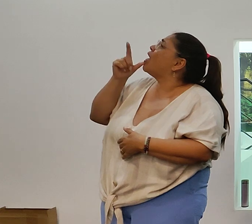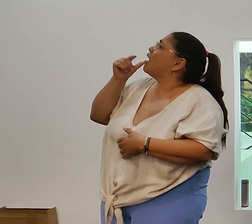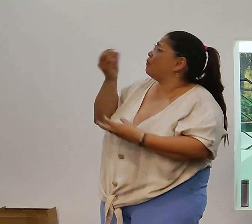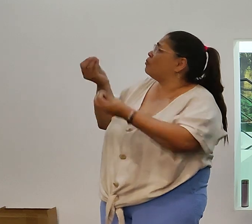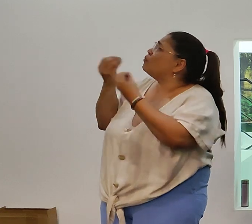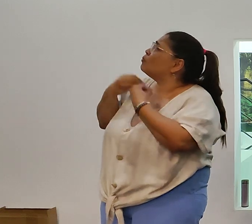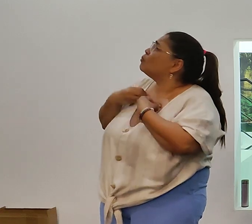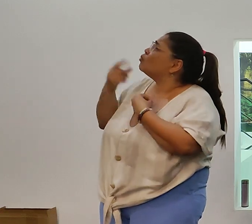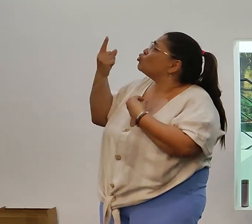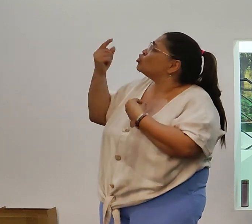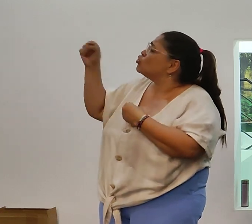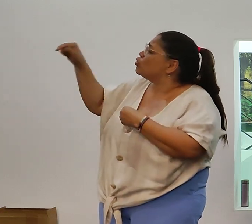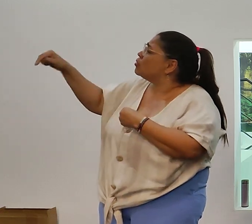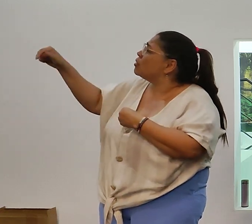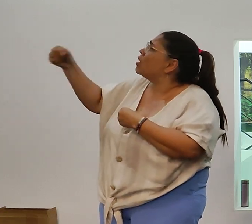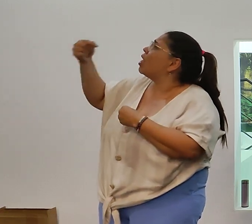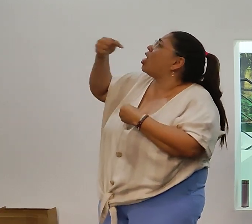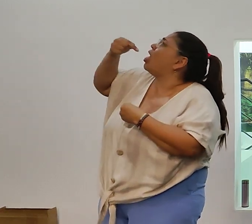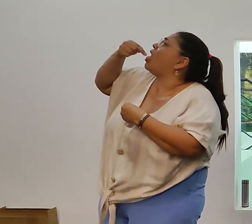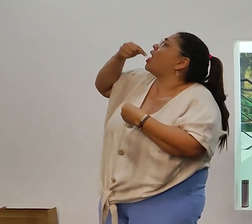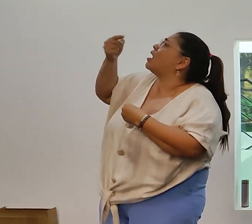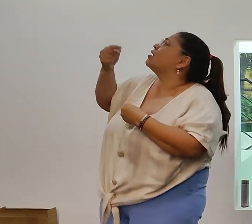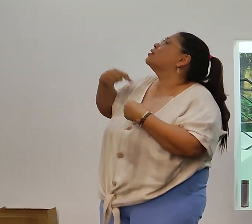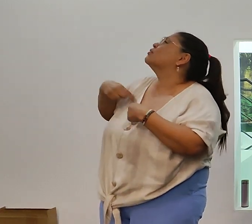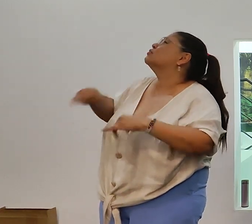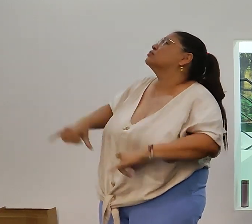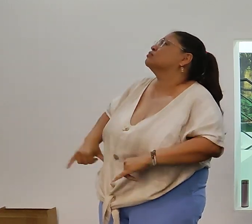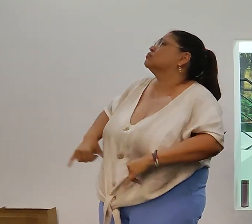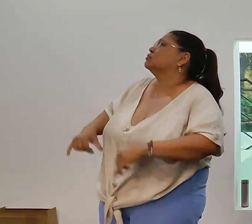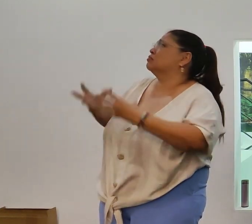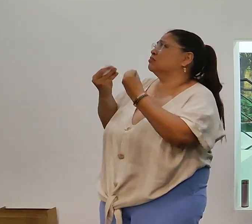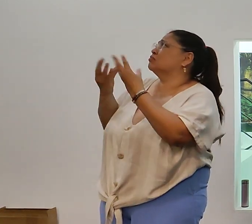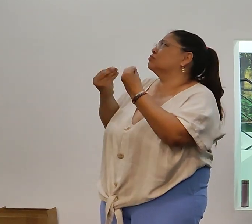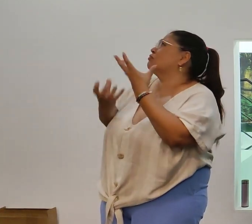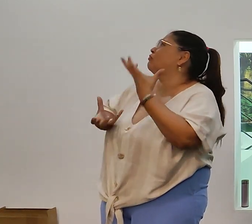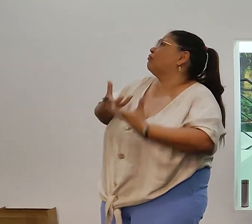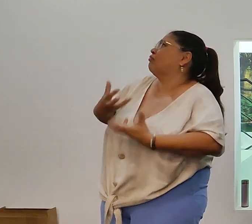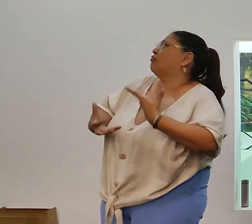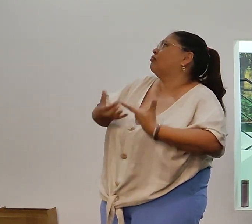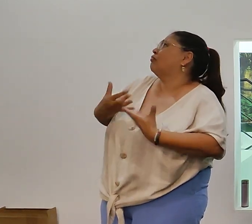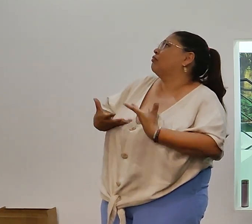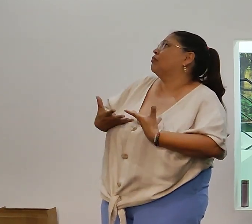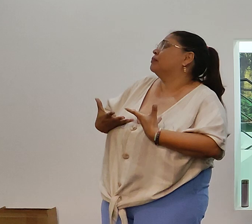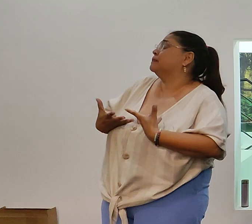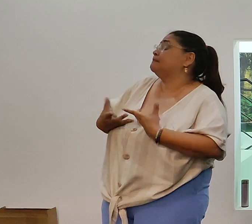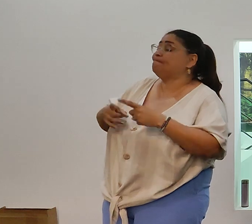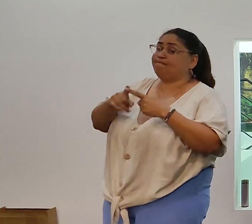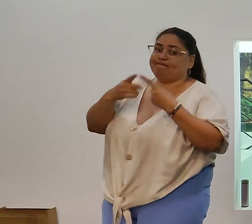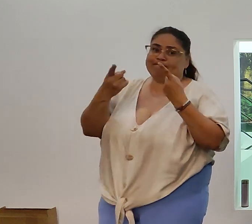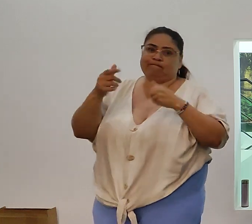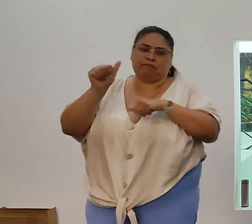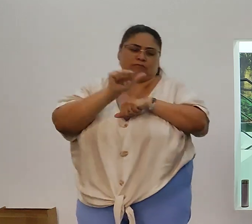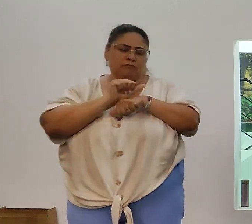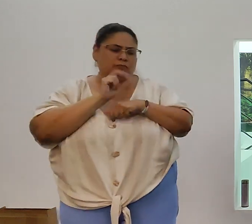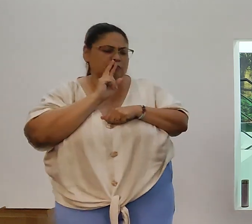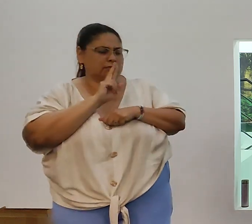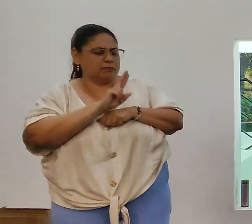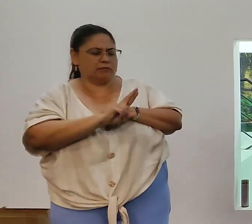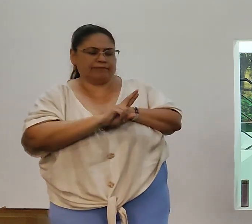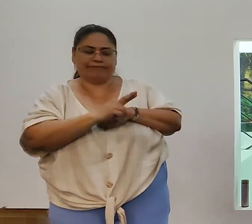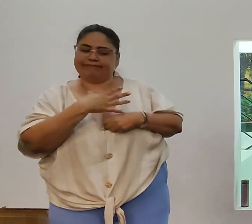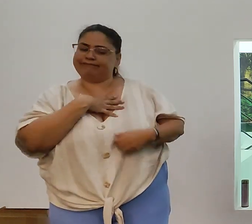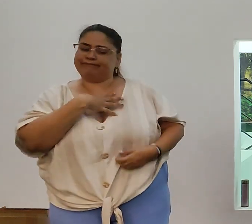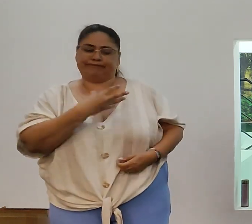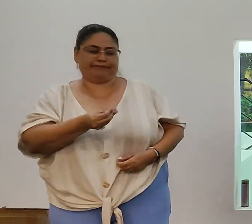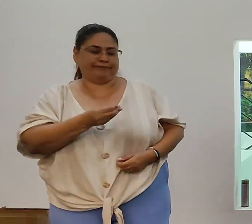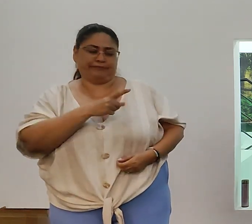na água e refresque a minha língua, porque eu estou sofrendo muito neste fogo. Mas Abraão respondeu: